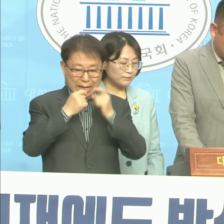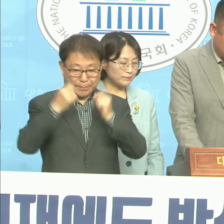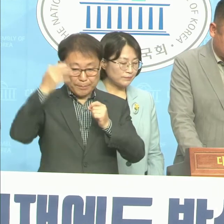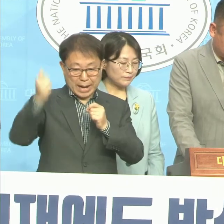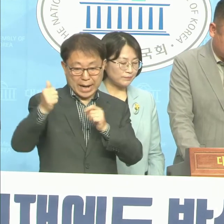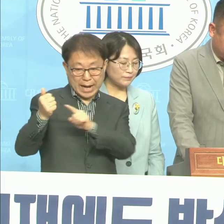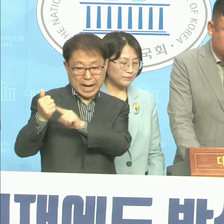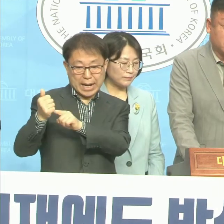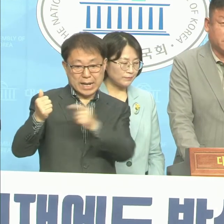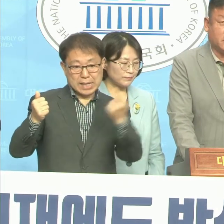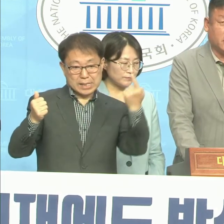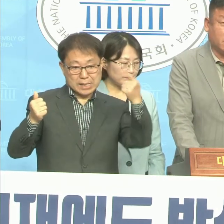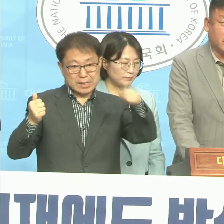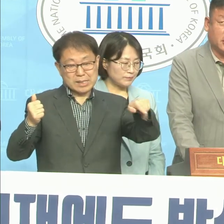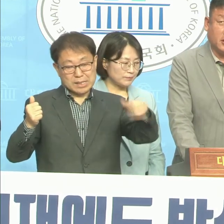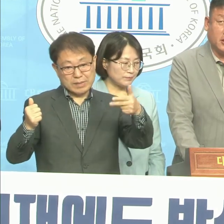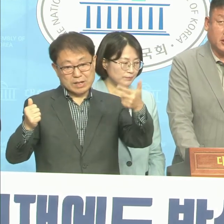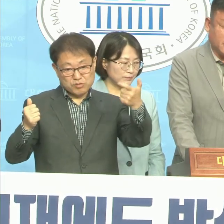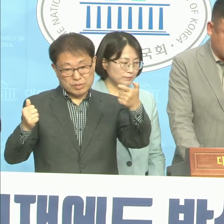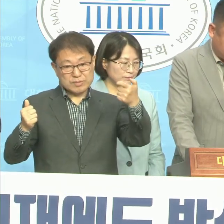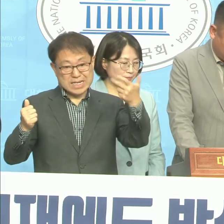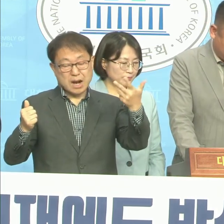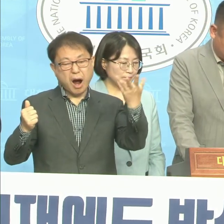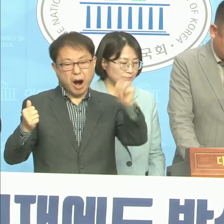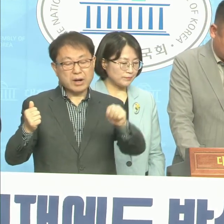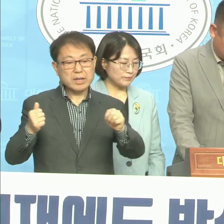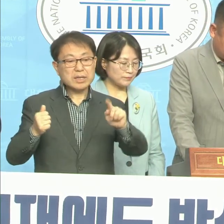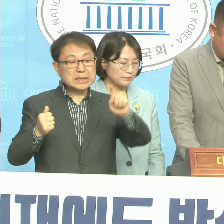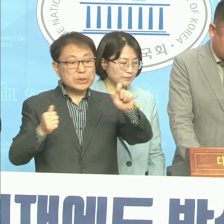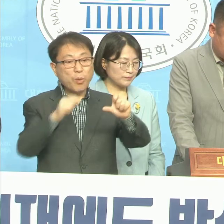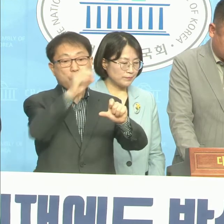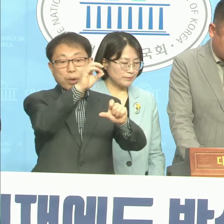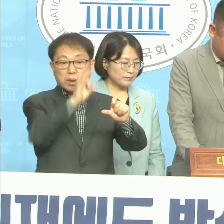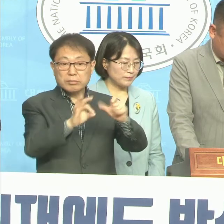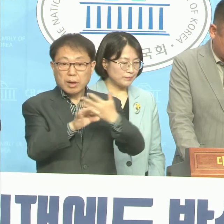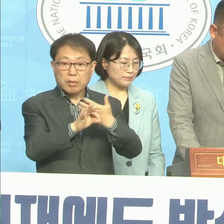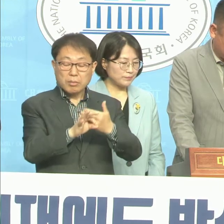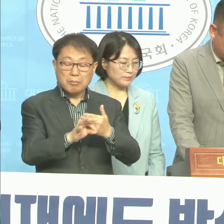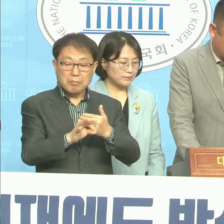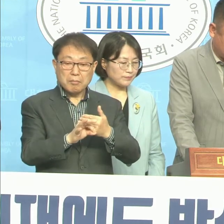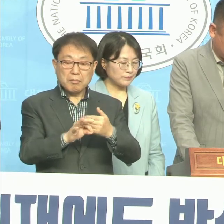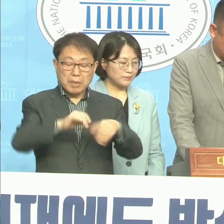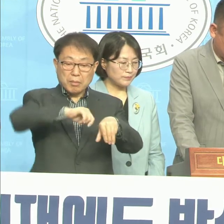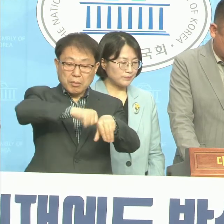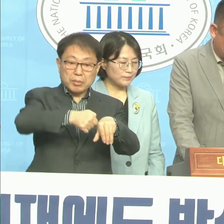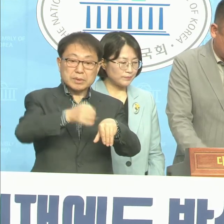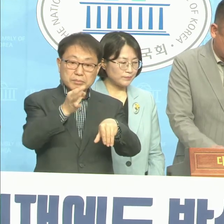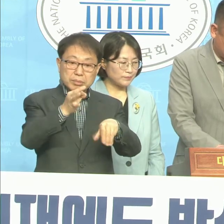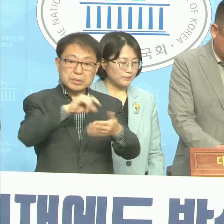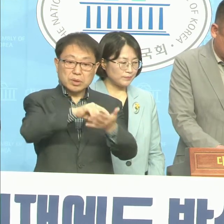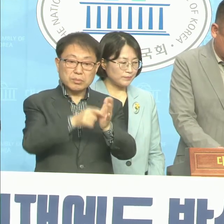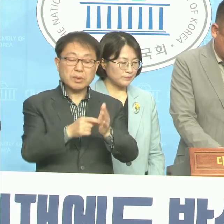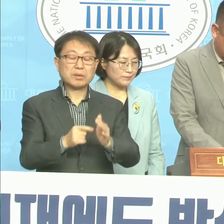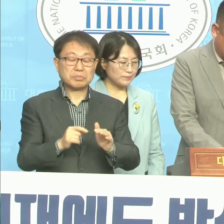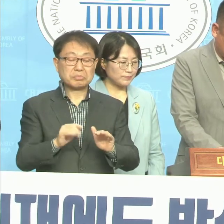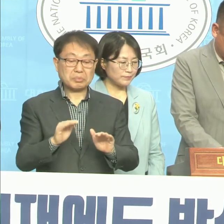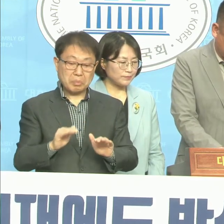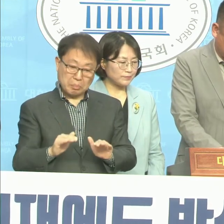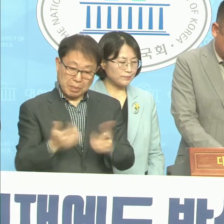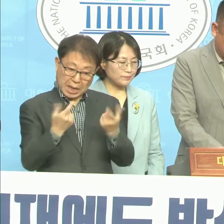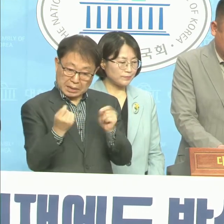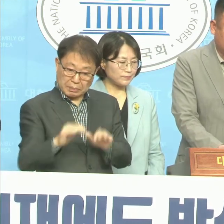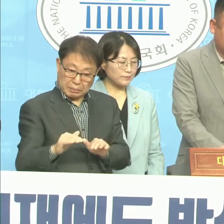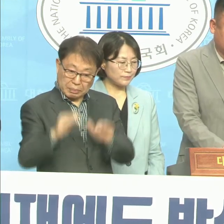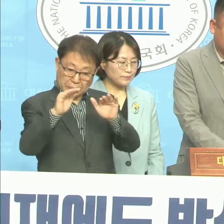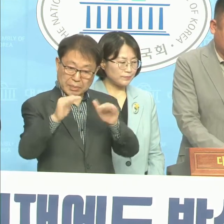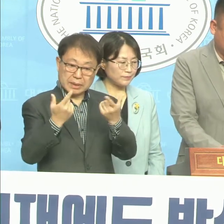배당한 1760 7억원의 약 15% 정도 이면 공정위 과징금 수준이면 동방 성장의 길을 같이 갈